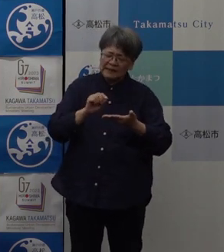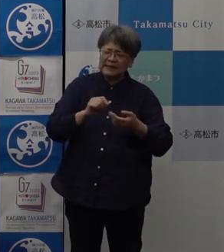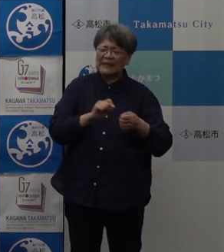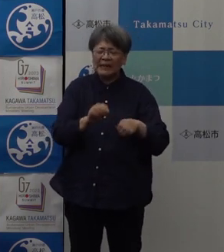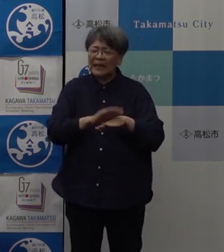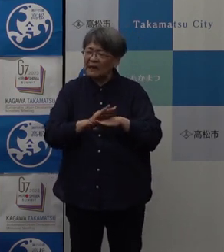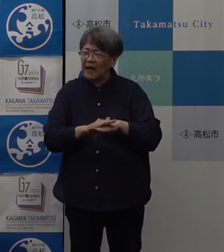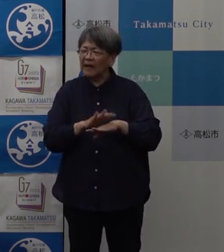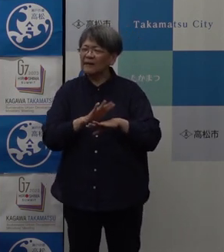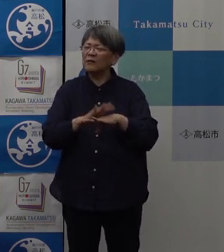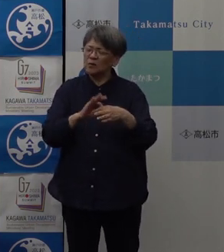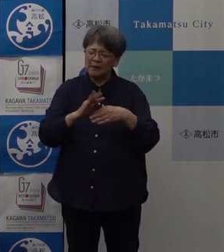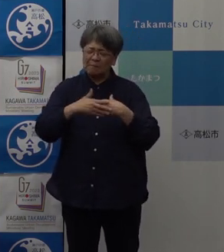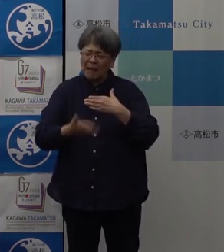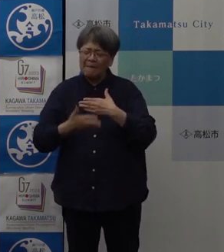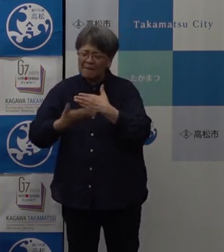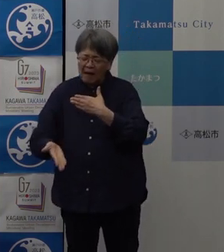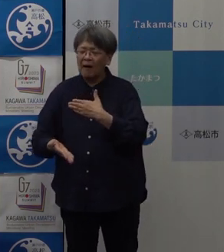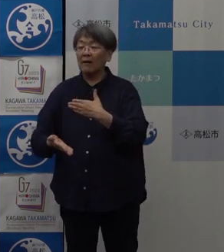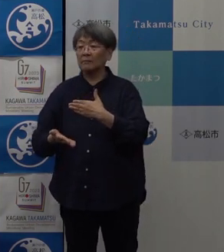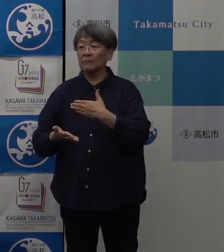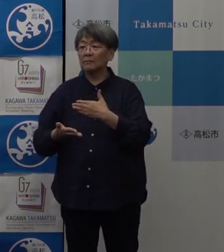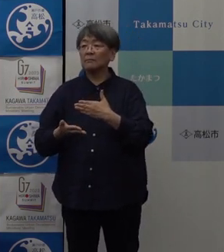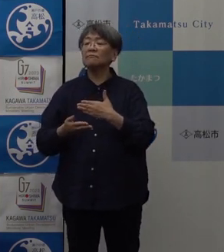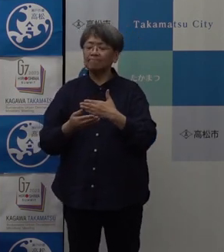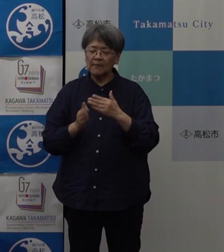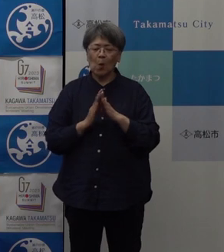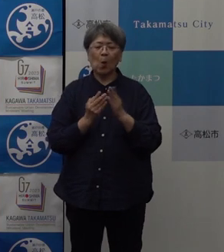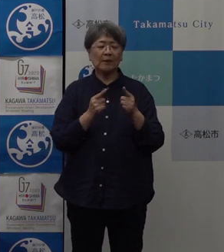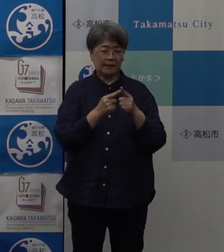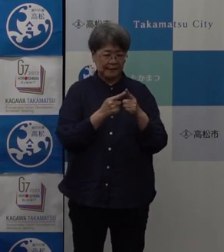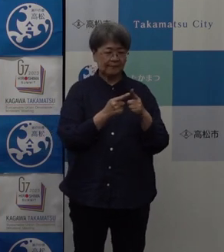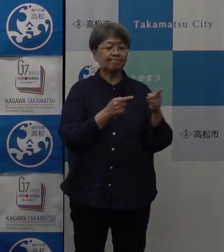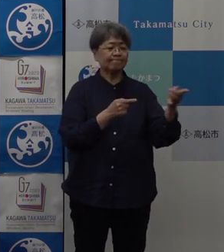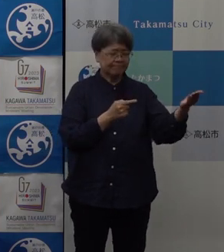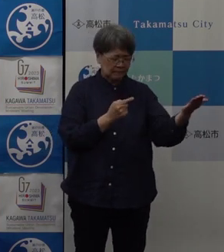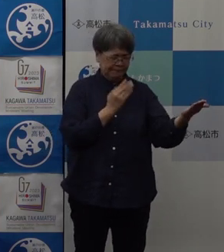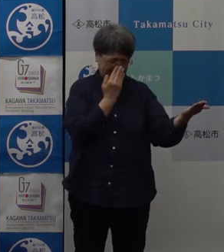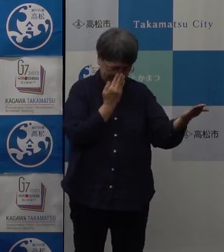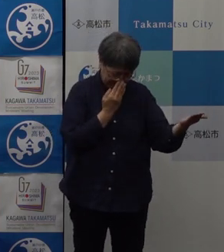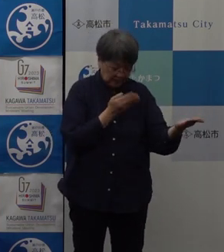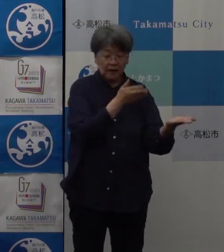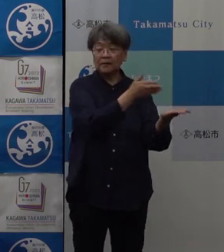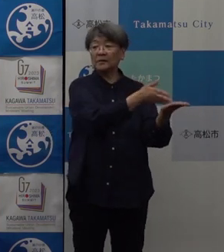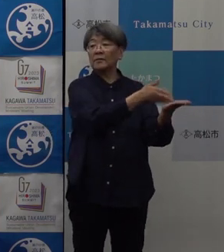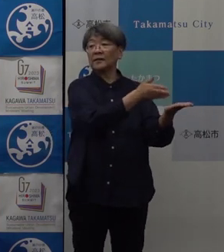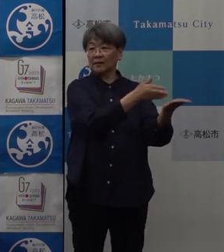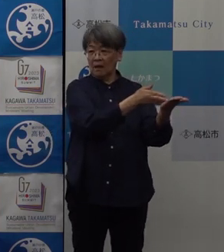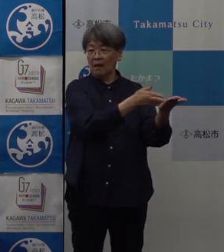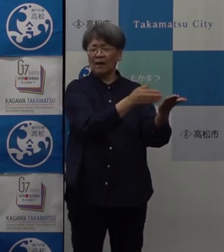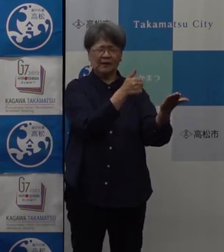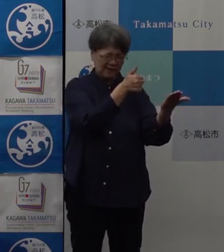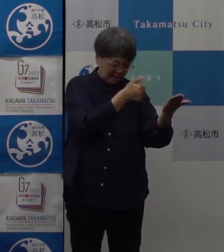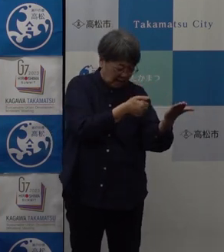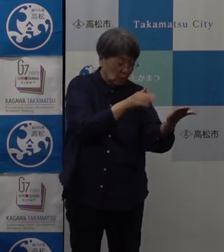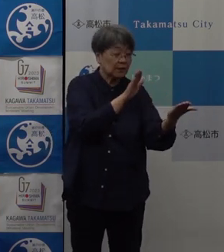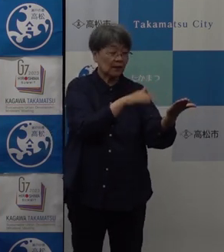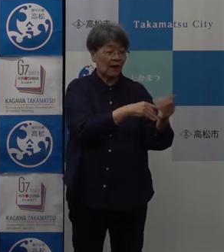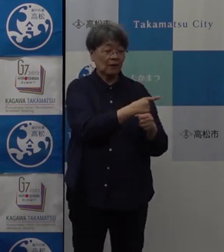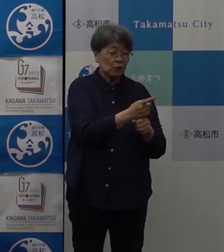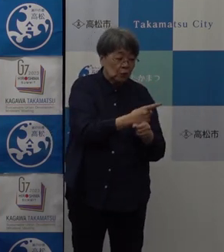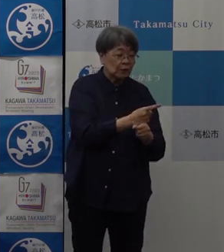まあ、間違ってましたということを、ご本人に説明をし、まあ、謝罪を行って迅速